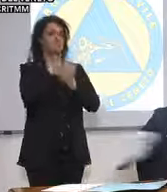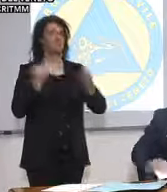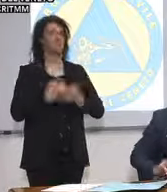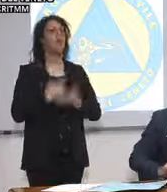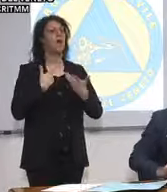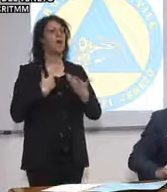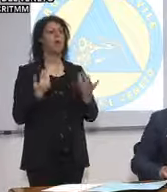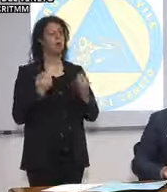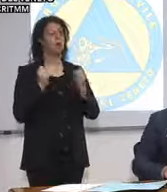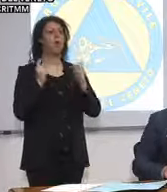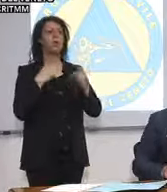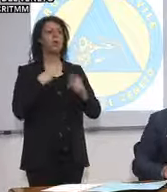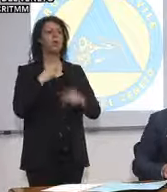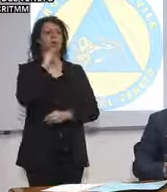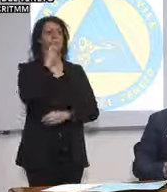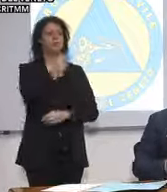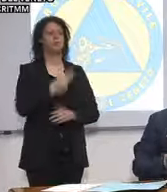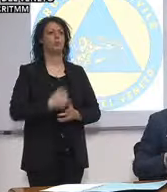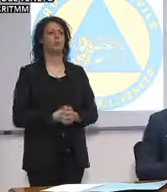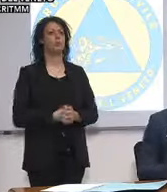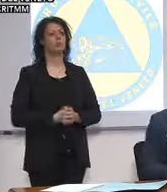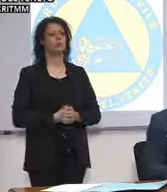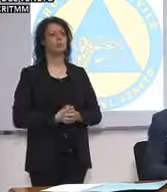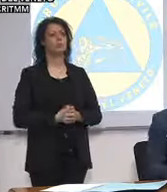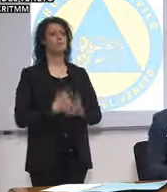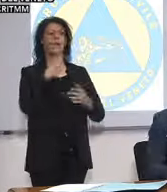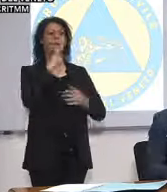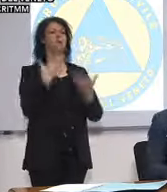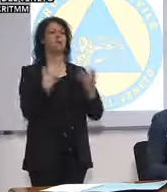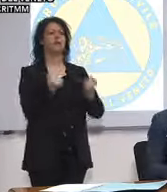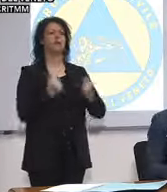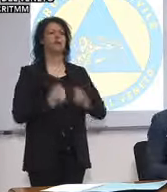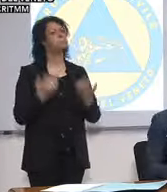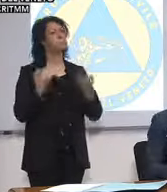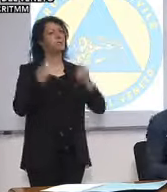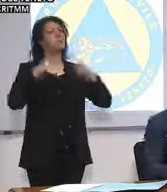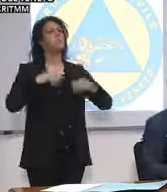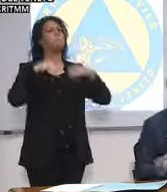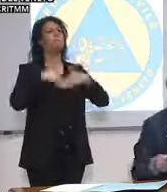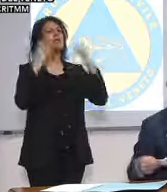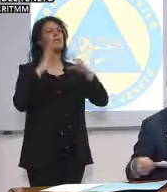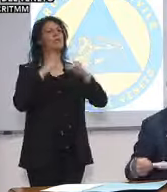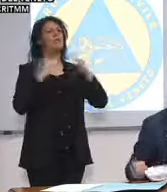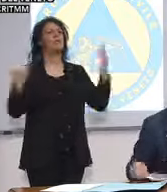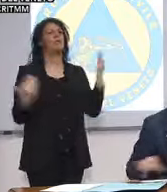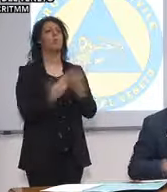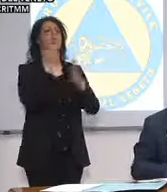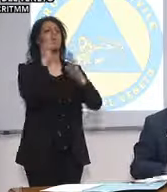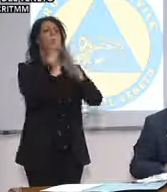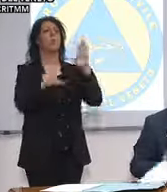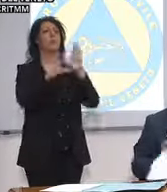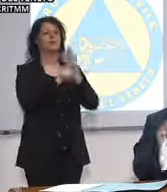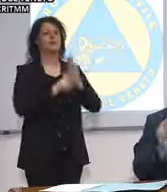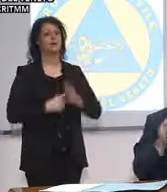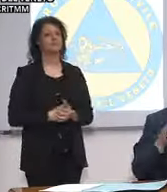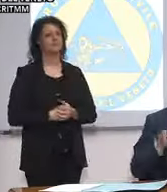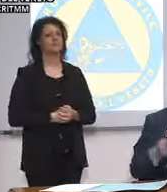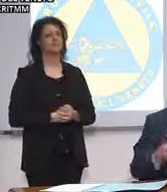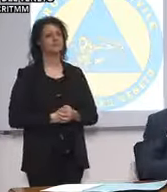Con i sconfini si risponde sempre con praticità. E questa mattina ho firmato un'altra ordinanza.